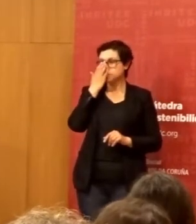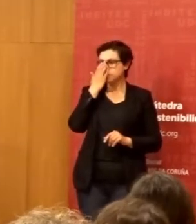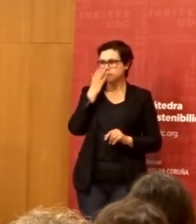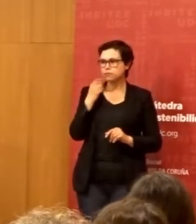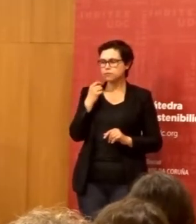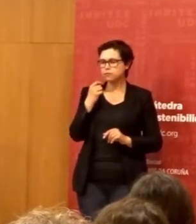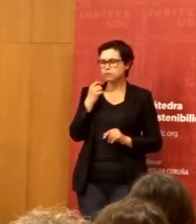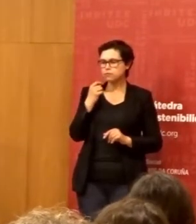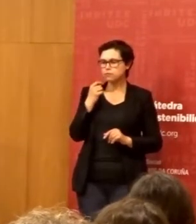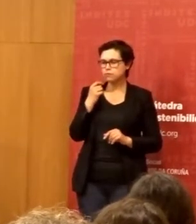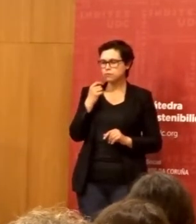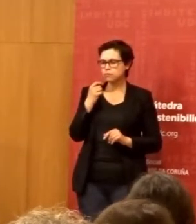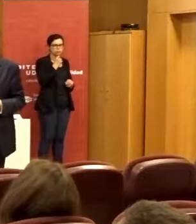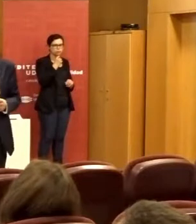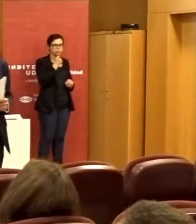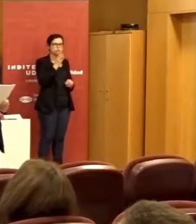lo decía también